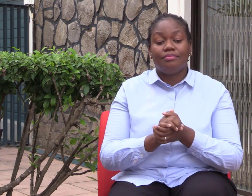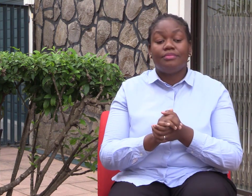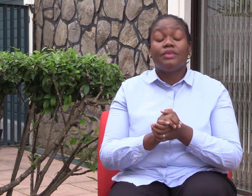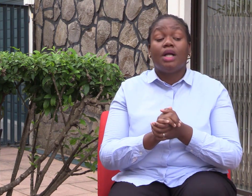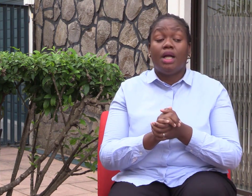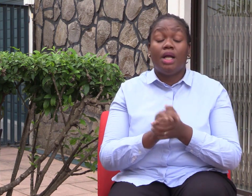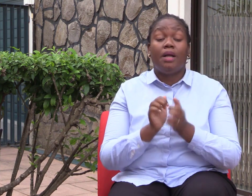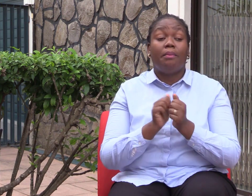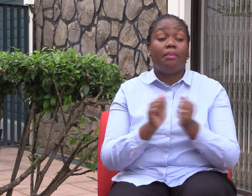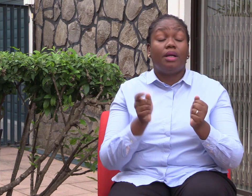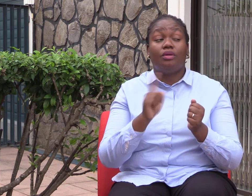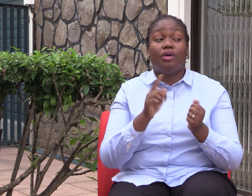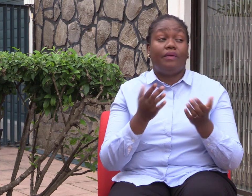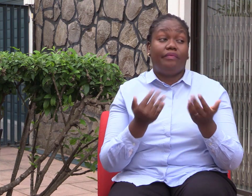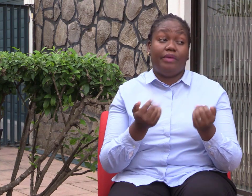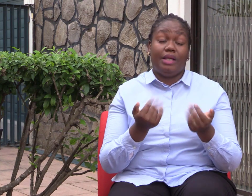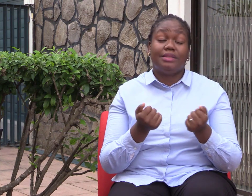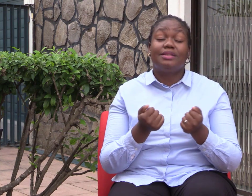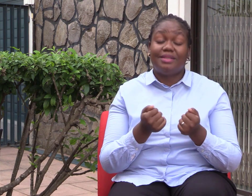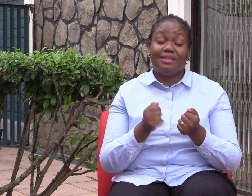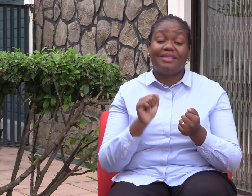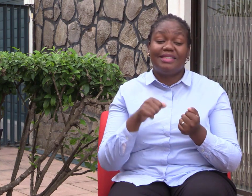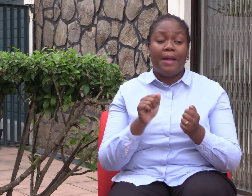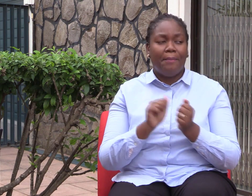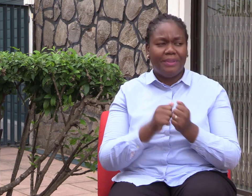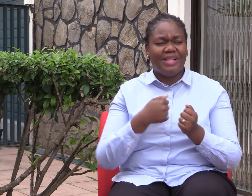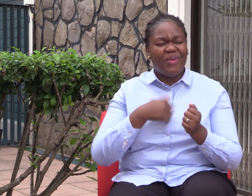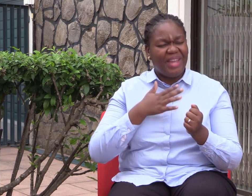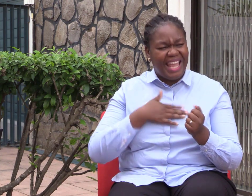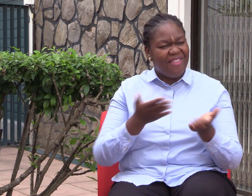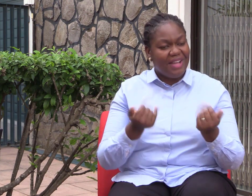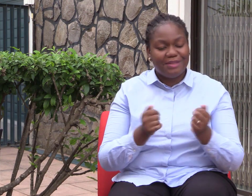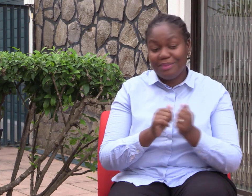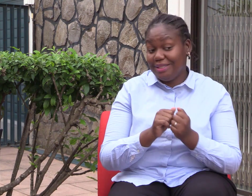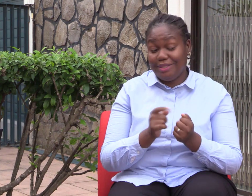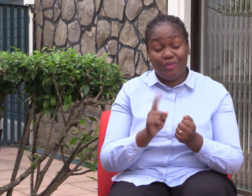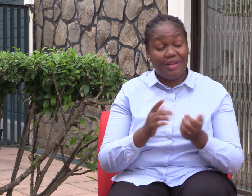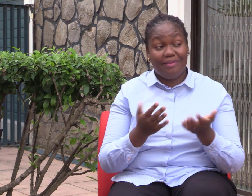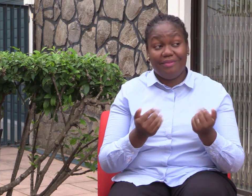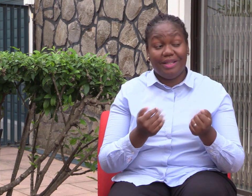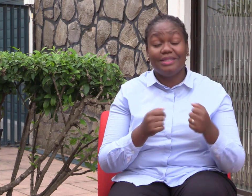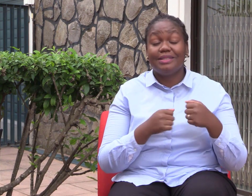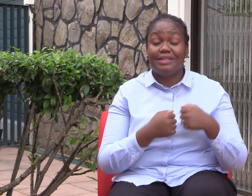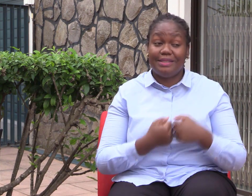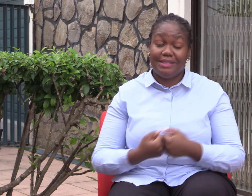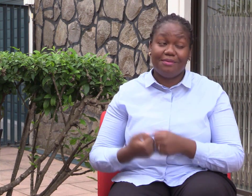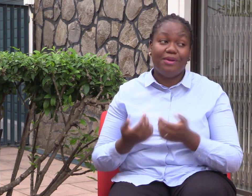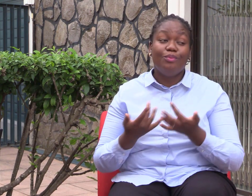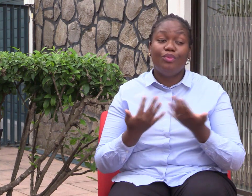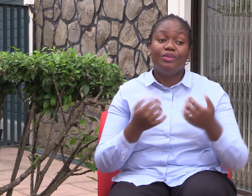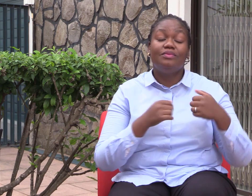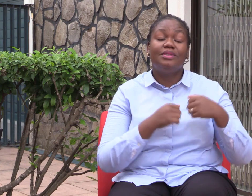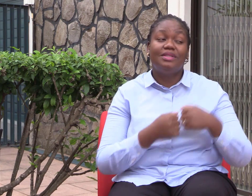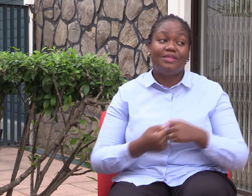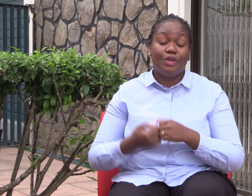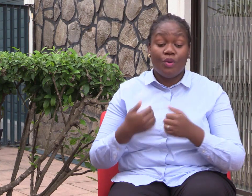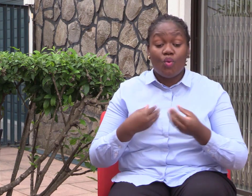e depois dos 6 meses dizer que não foi fácil, foi algo muito difícil, não foi fácil, foi um